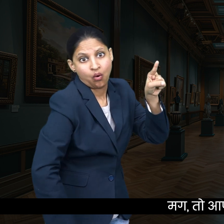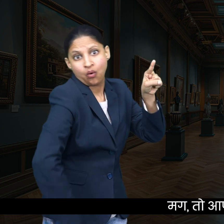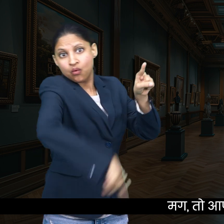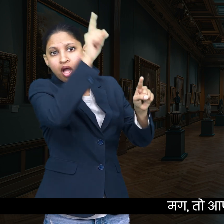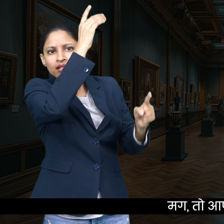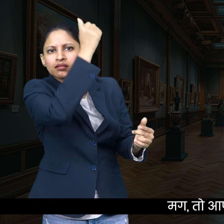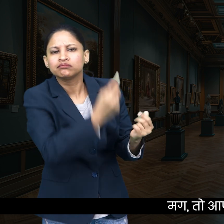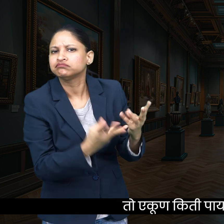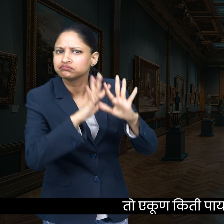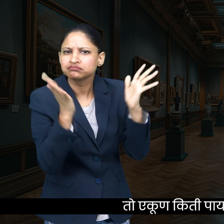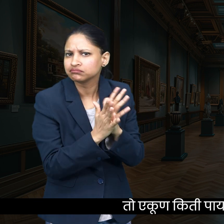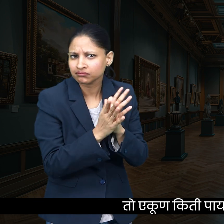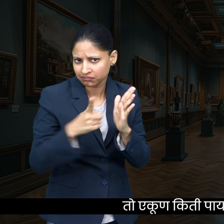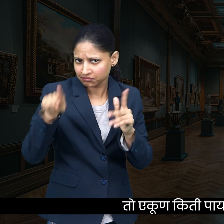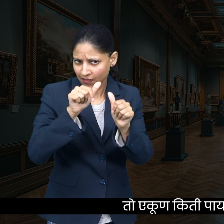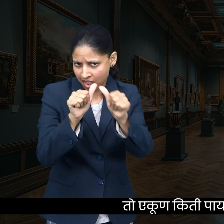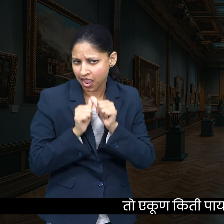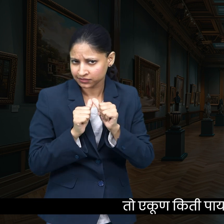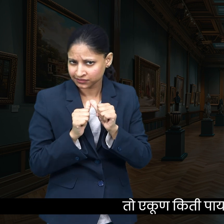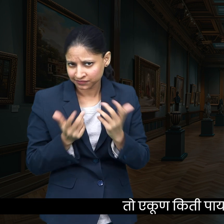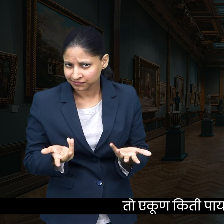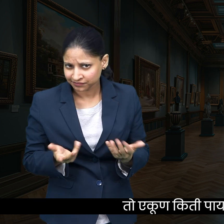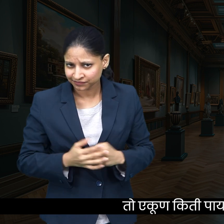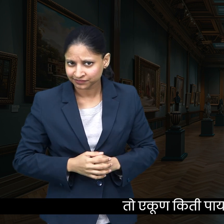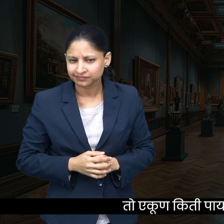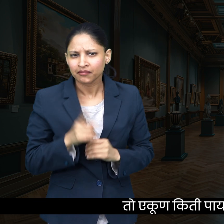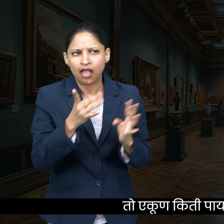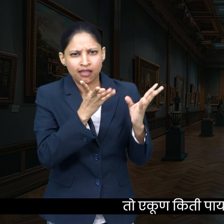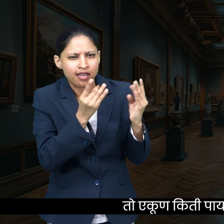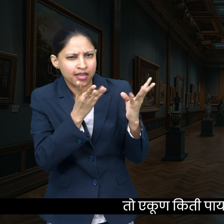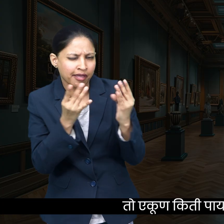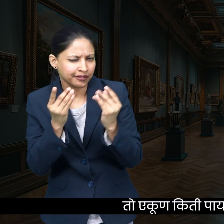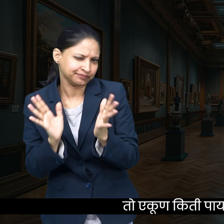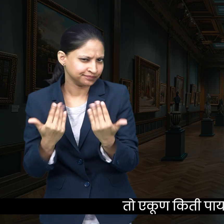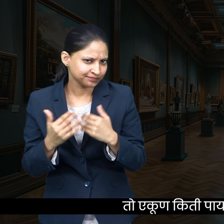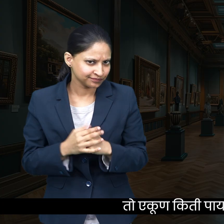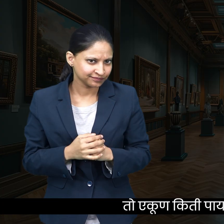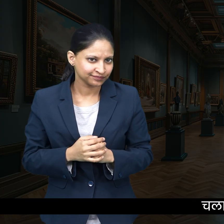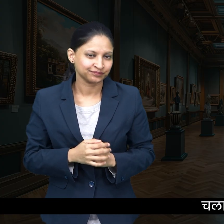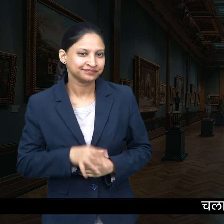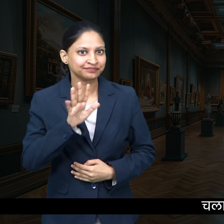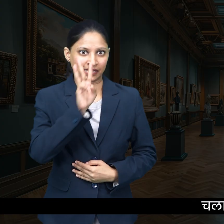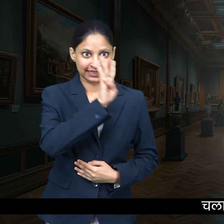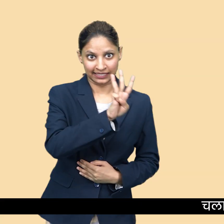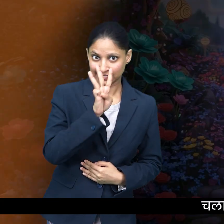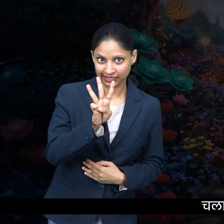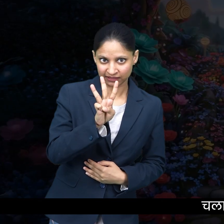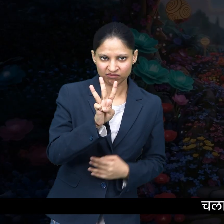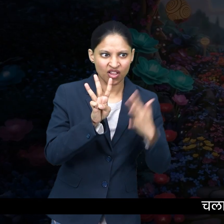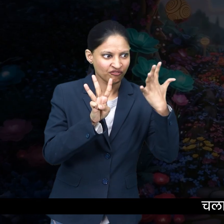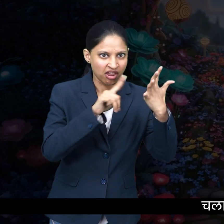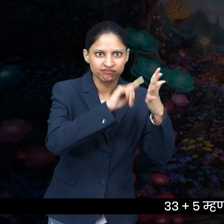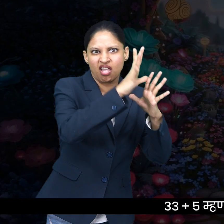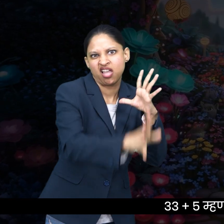5 पायऱ्या चढतो. तो एकूण किती पायऱ्या चढला ते सांगू शकतो का? चला